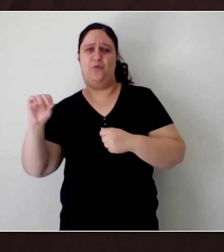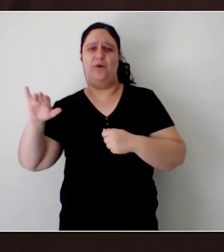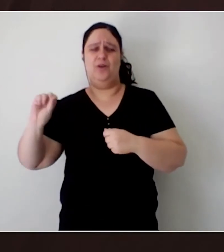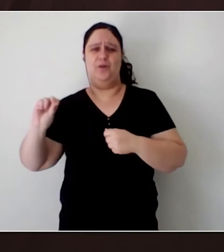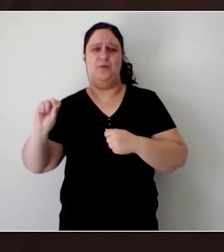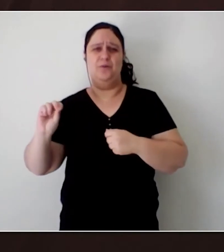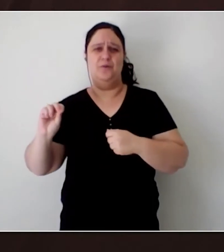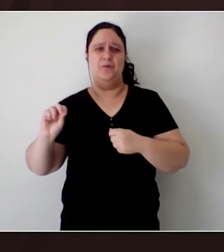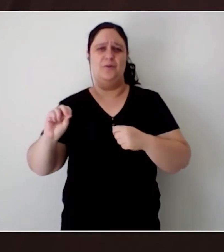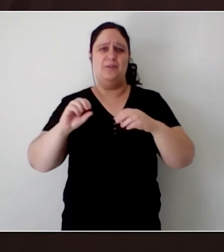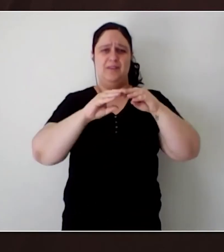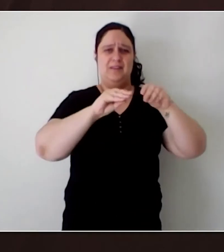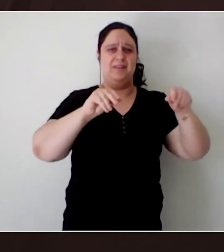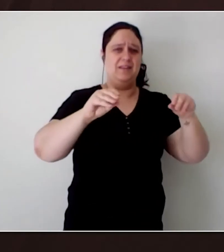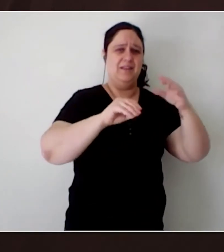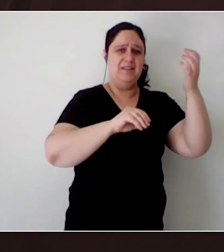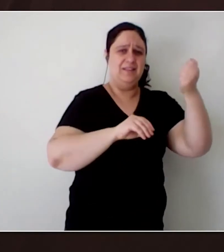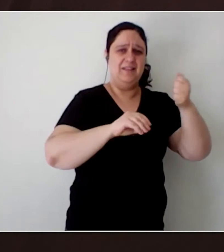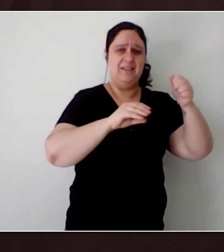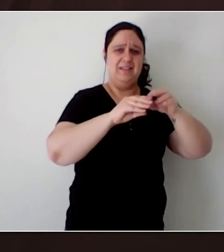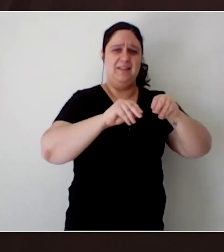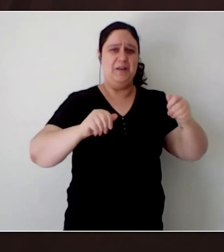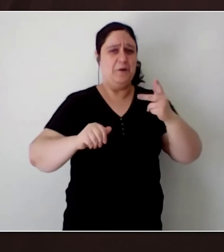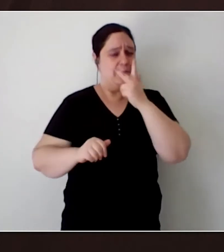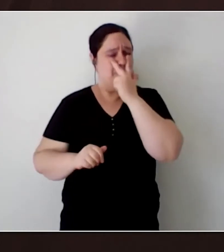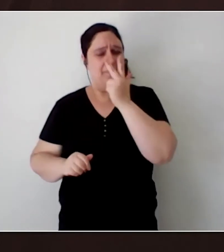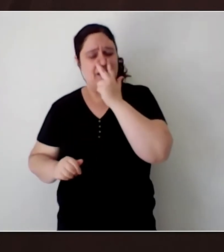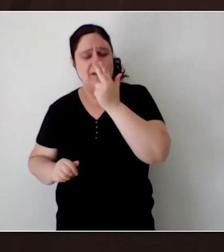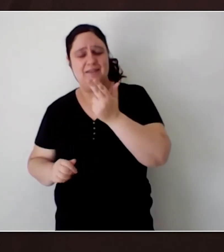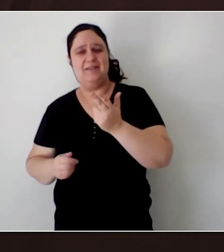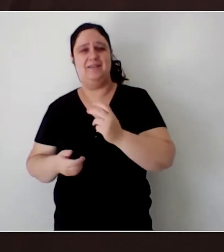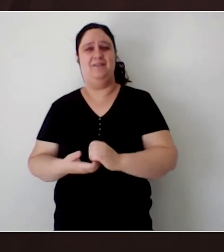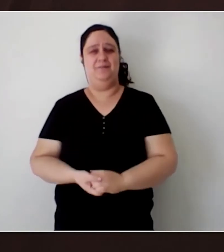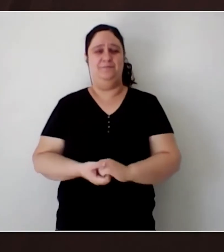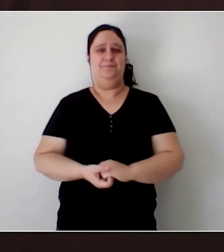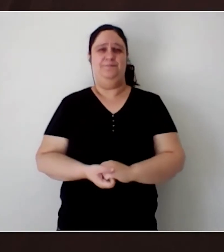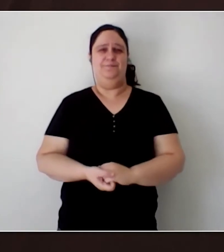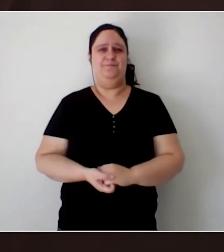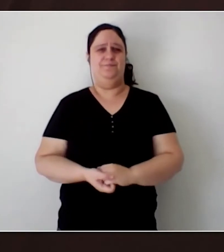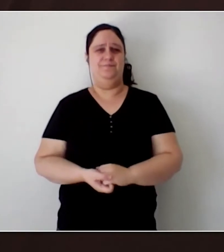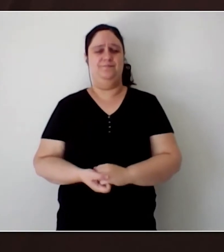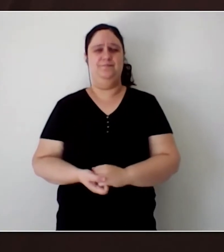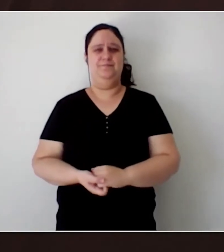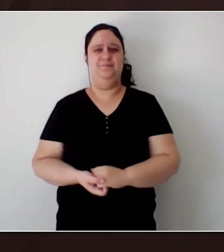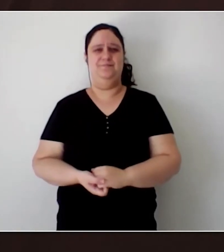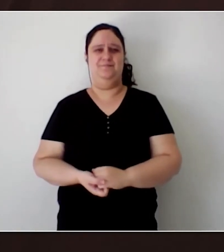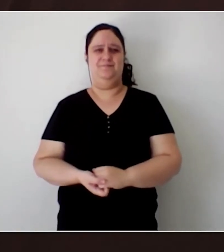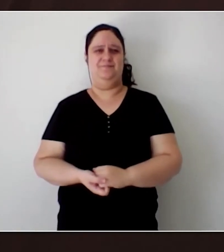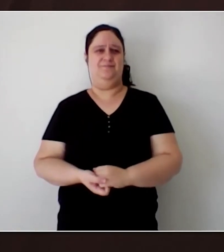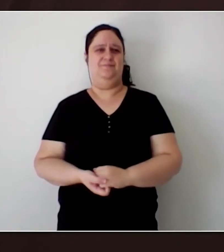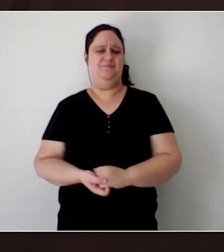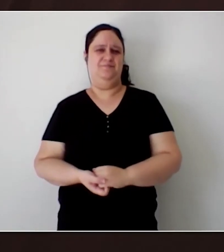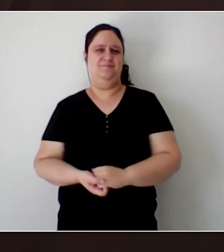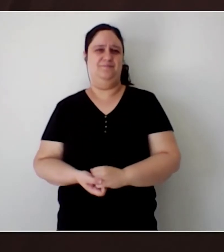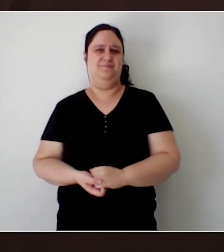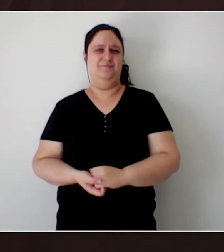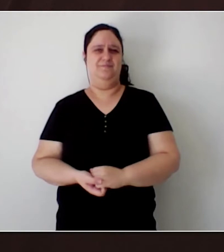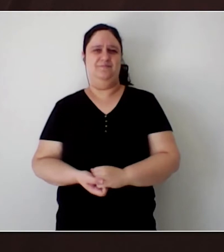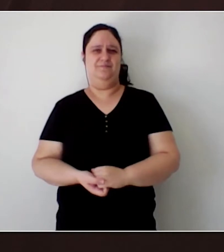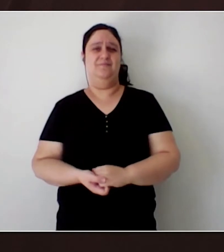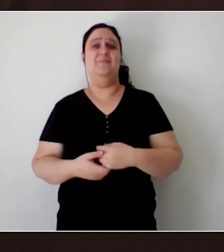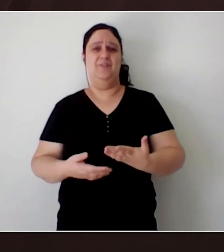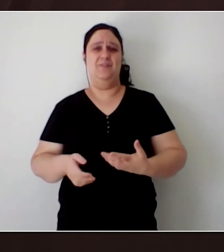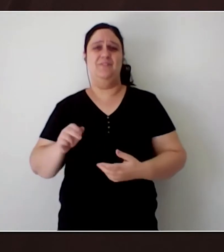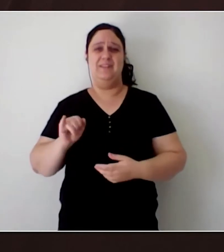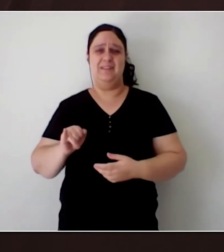sua obra permanecerá. Né? E por isso, irmãos, se você não sabe distinguir, confia na liderança.